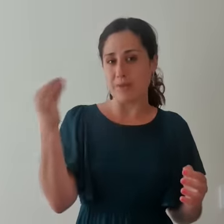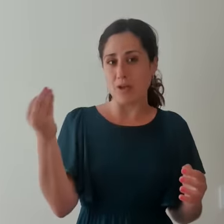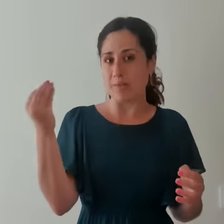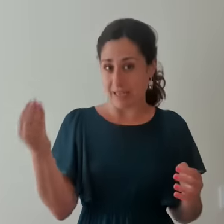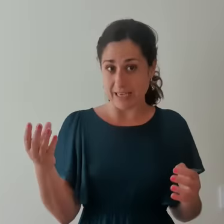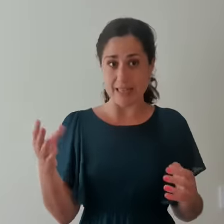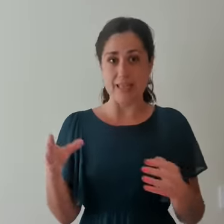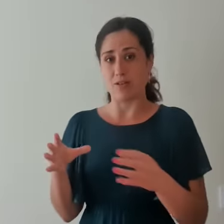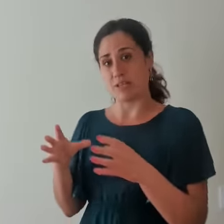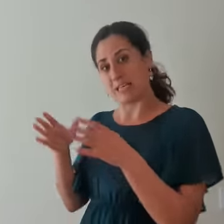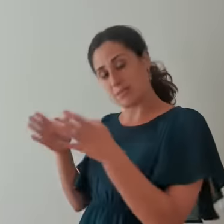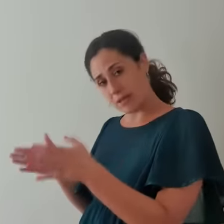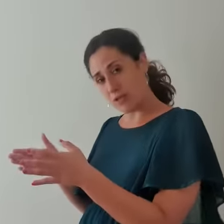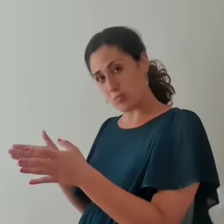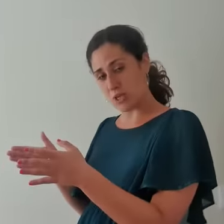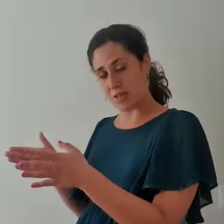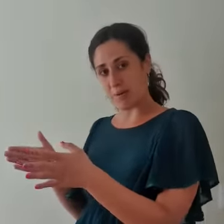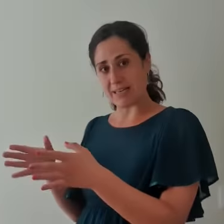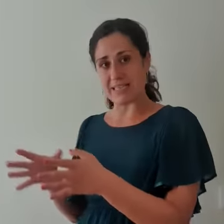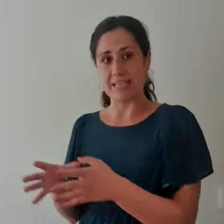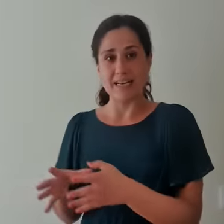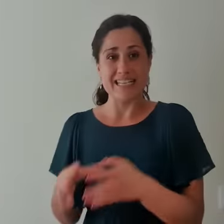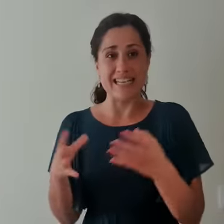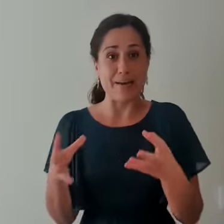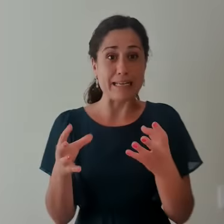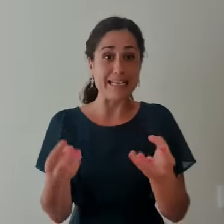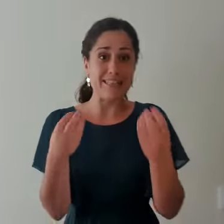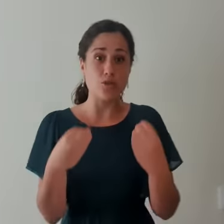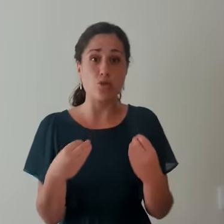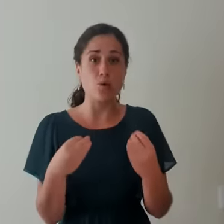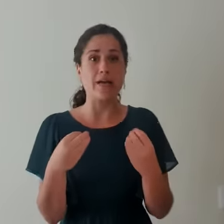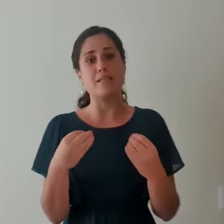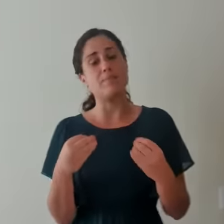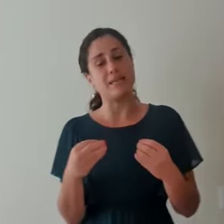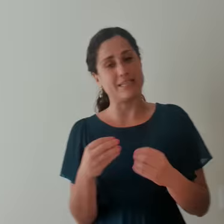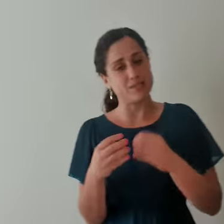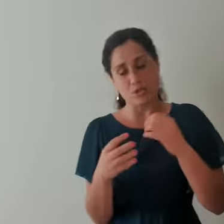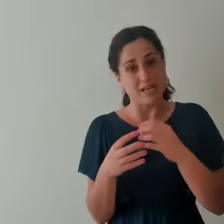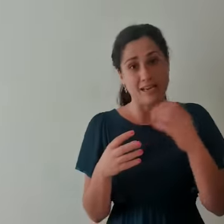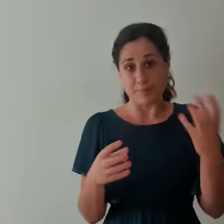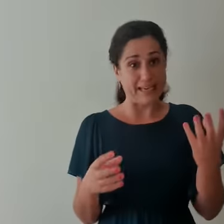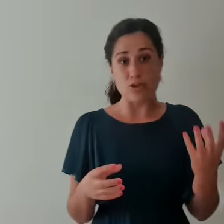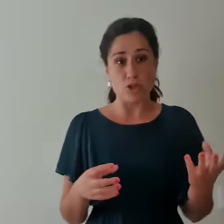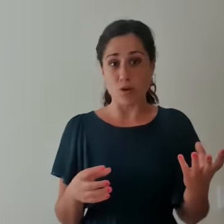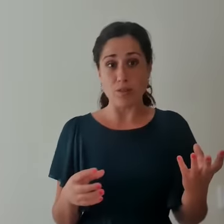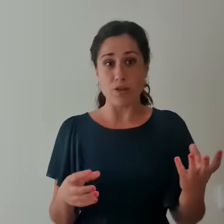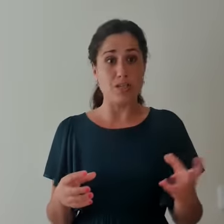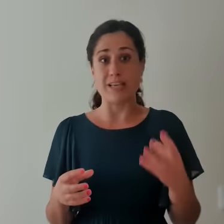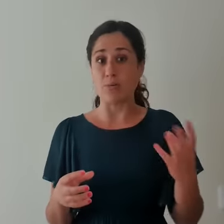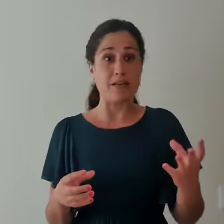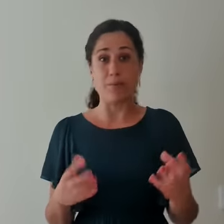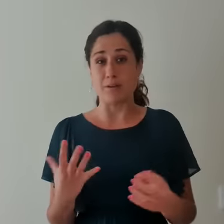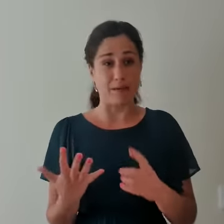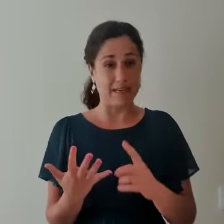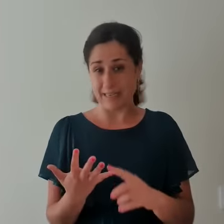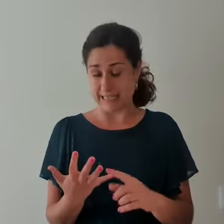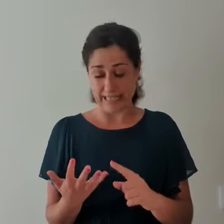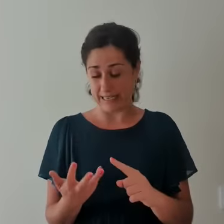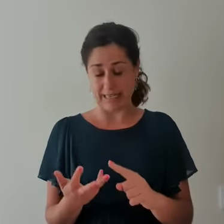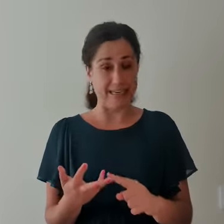de emergencia donde en espacios municipales se habilite esos lugares para que estos pequeños negocios que no van a poder pagar el alquiler, ni la